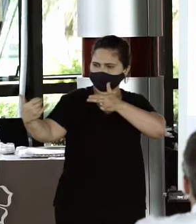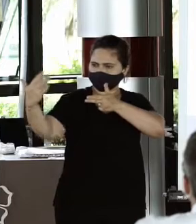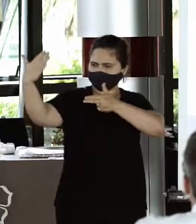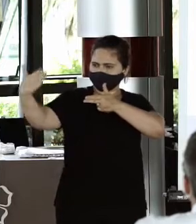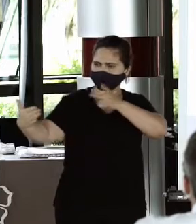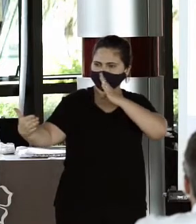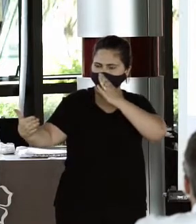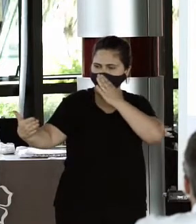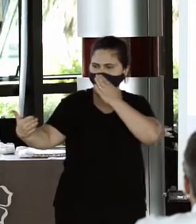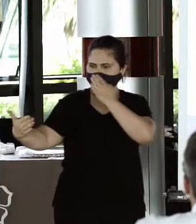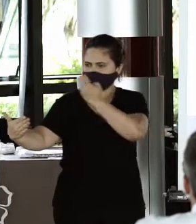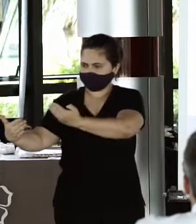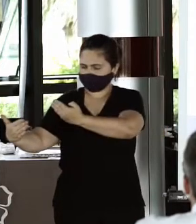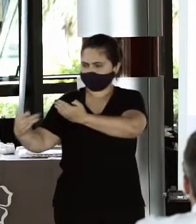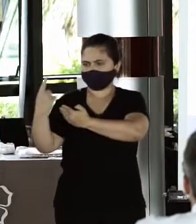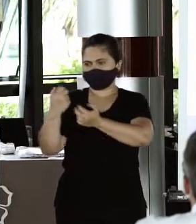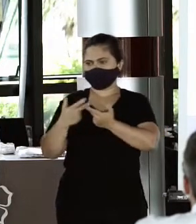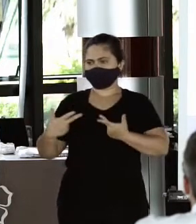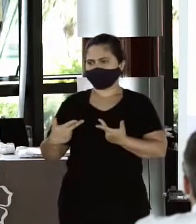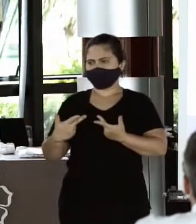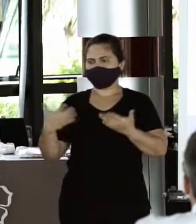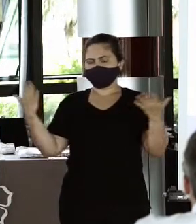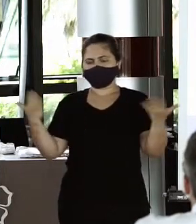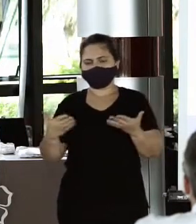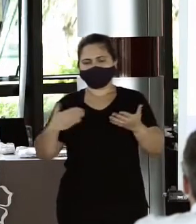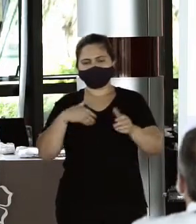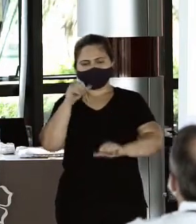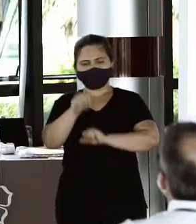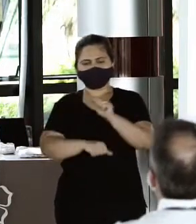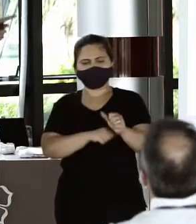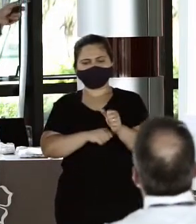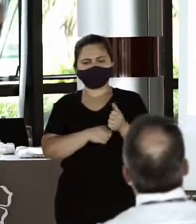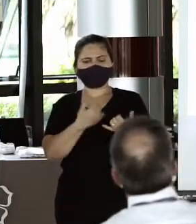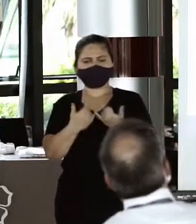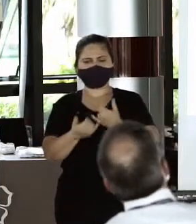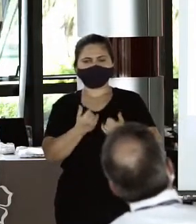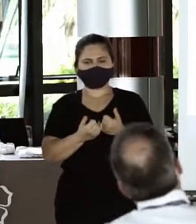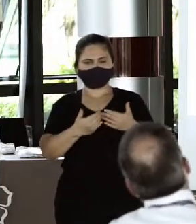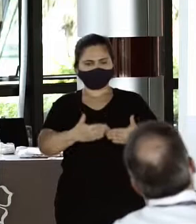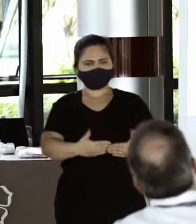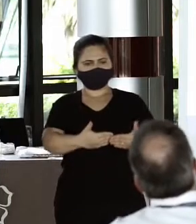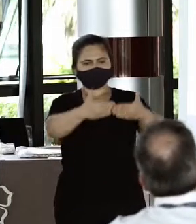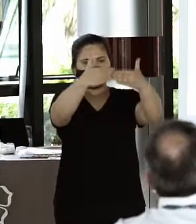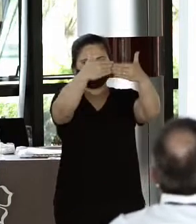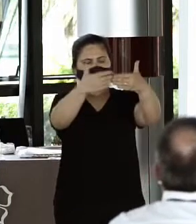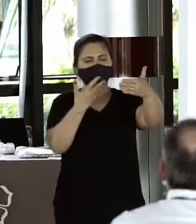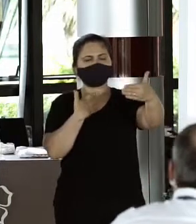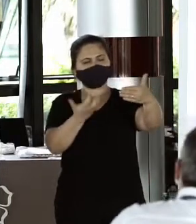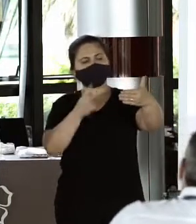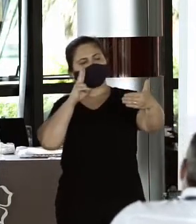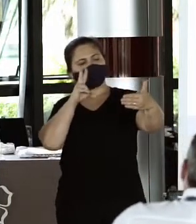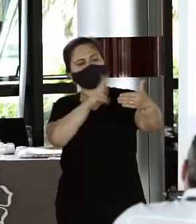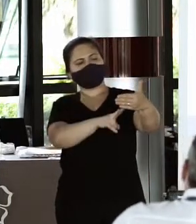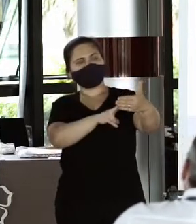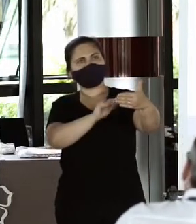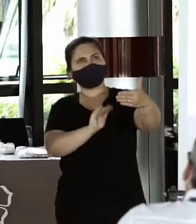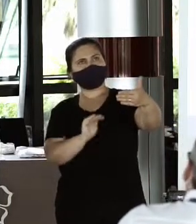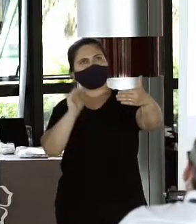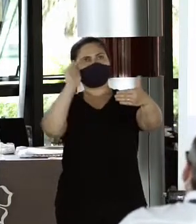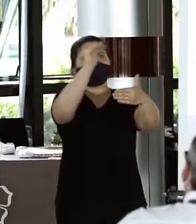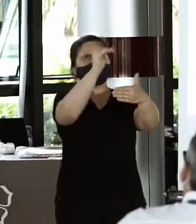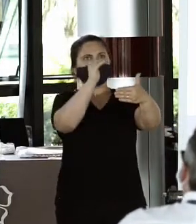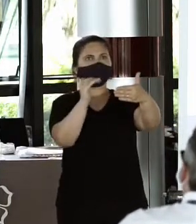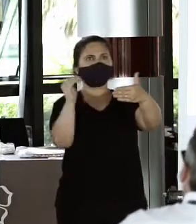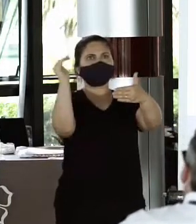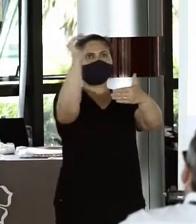frente para o meu local de análise, é uma coisa. Agora, se eu já estou analisando, por exemplo, uma fachada, e eu quero ver os andares mais altos,